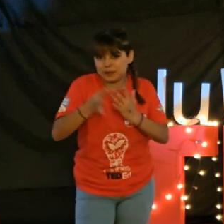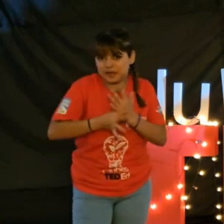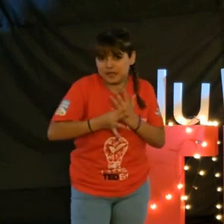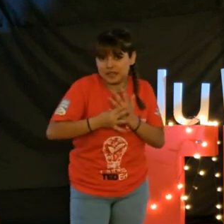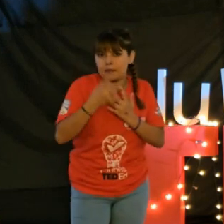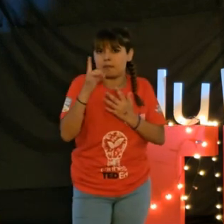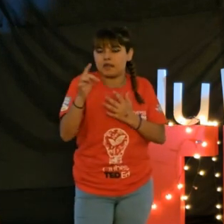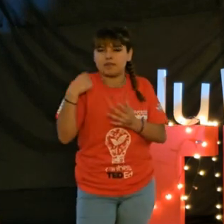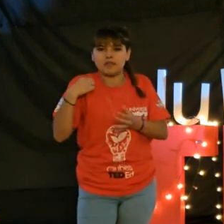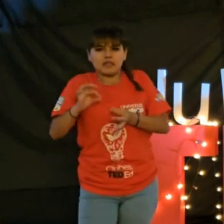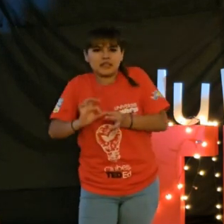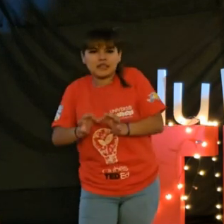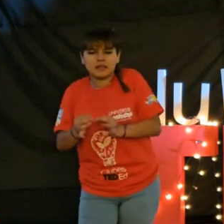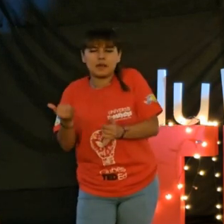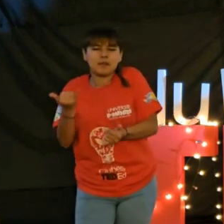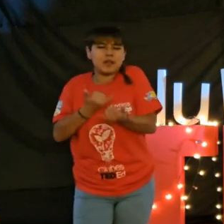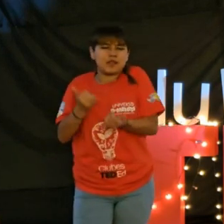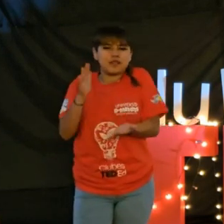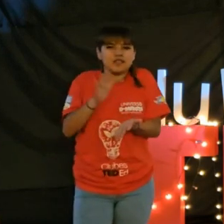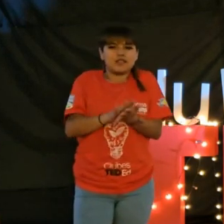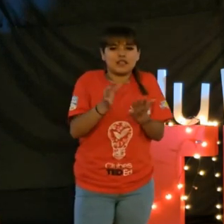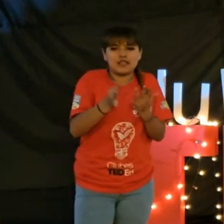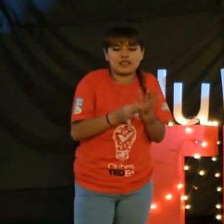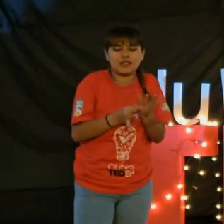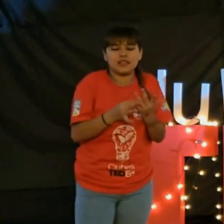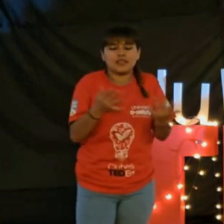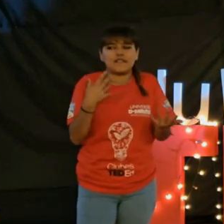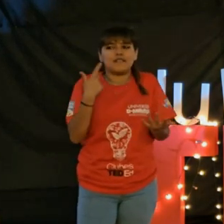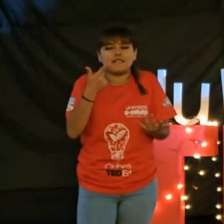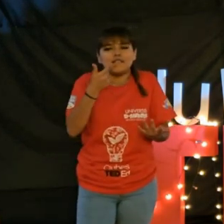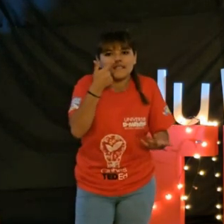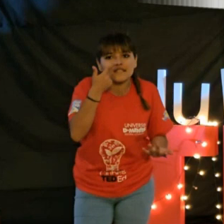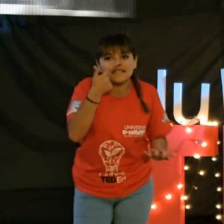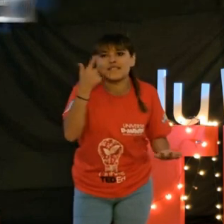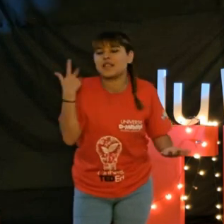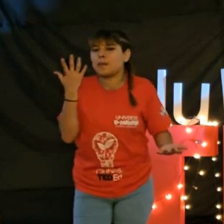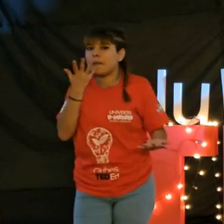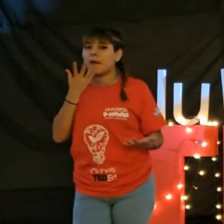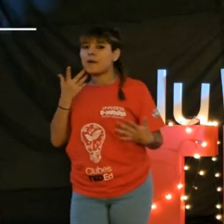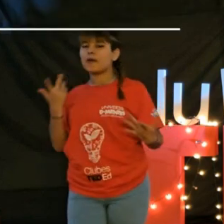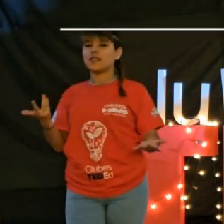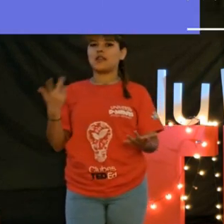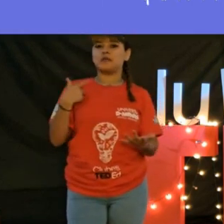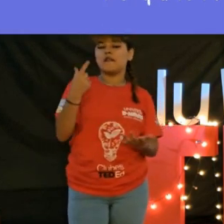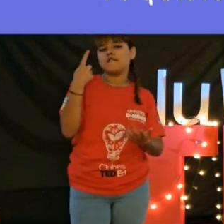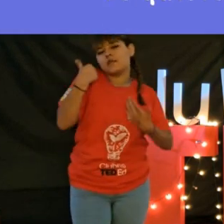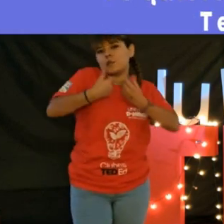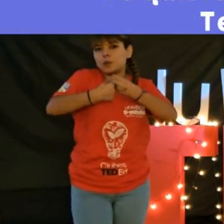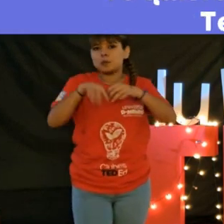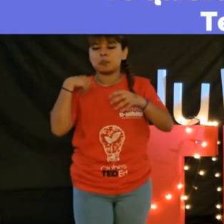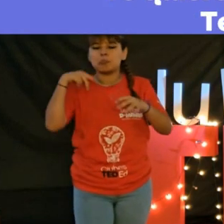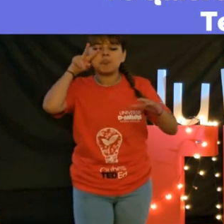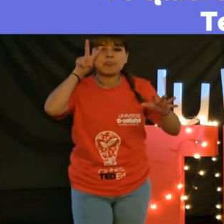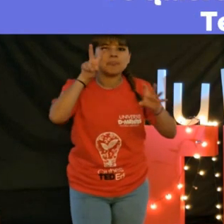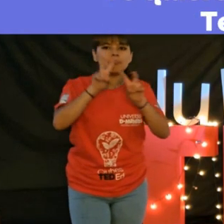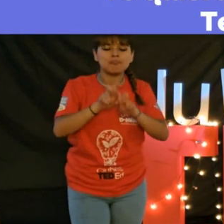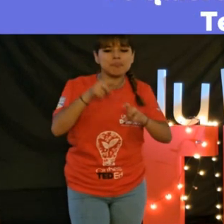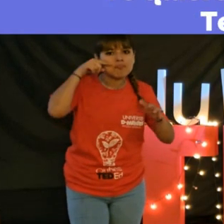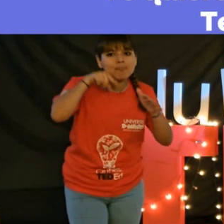Yo no sabía nada de Terry. Hasta que un día mi intérprete me comentó y yo, wow, me interesó. Yo quería profundizar